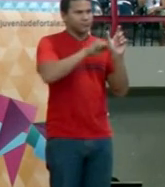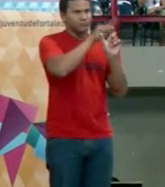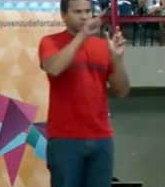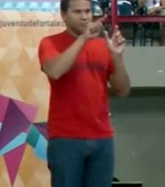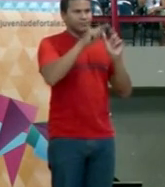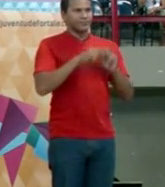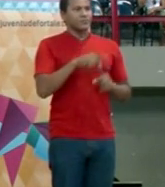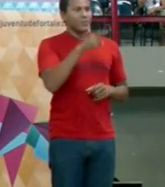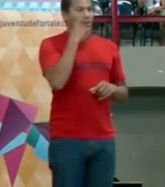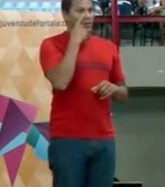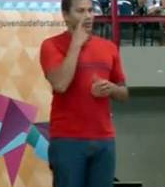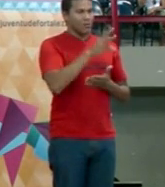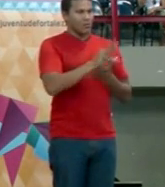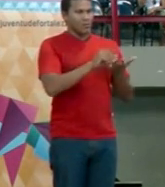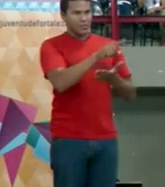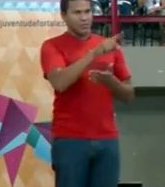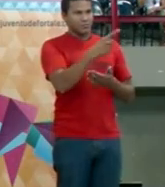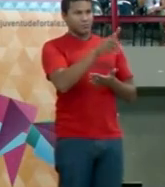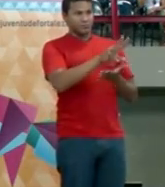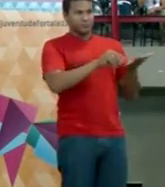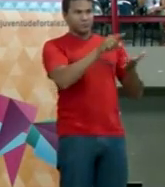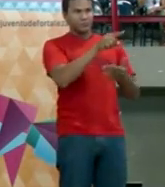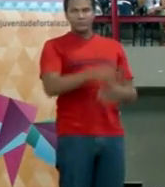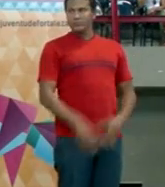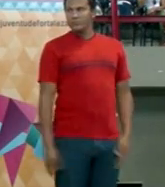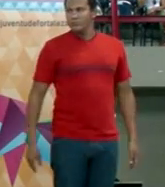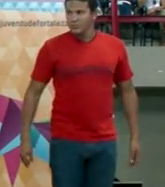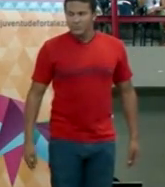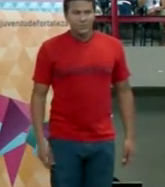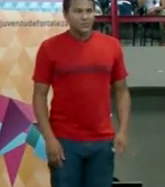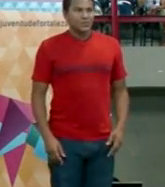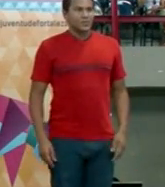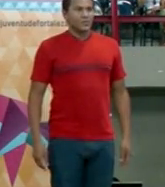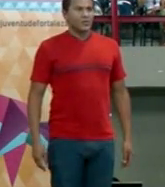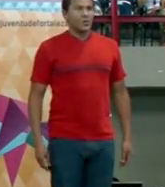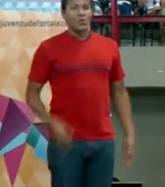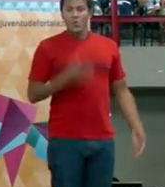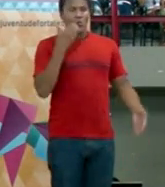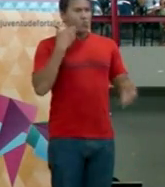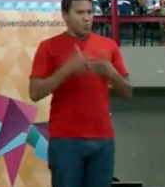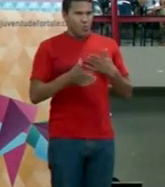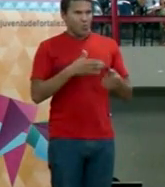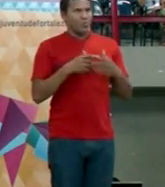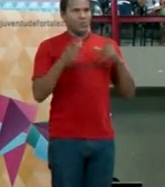escrevam, toda palavra que a sílaba forte é a penúltima,